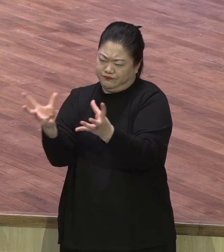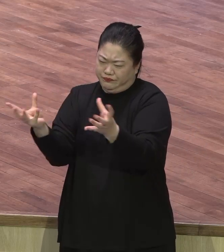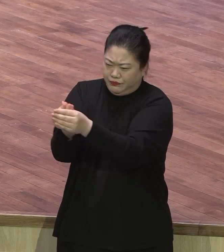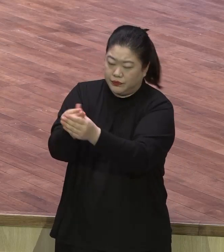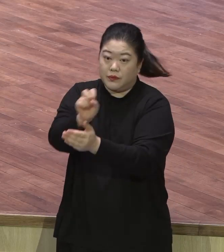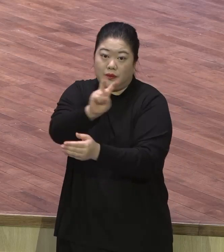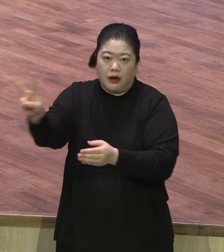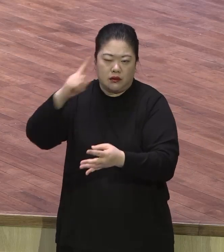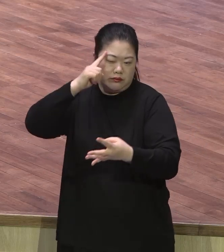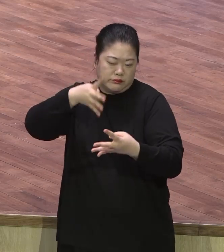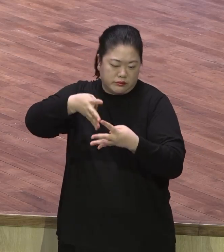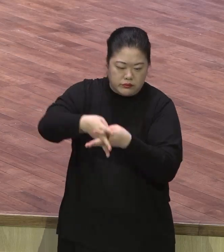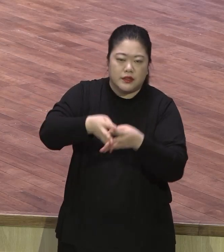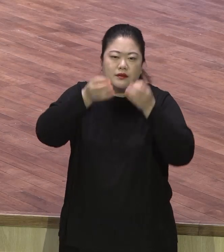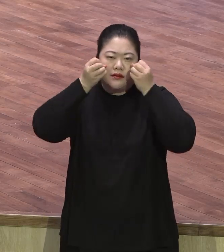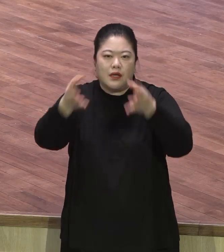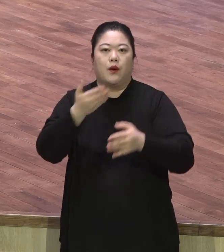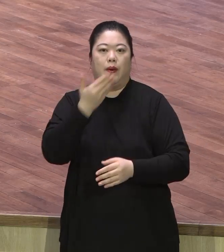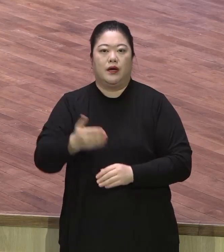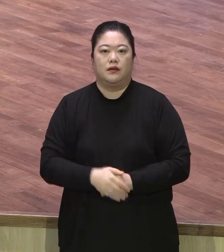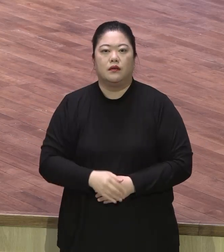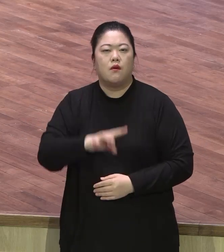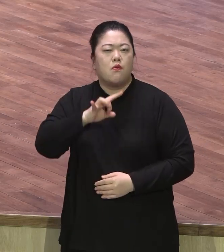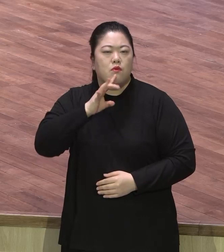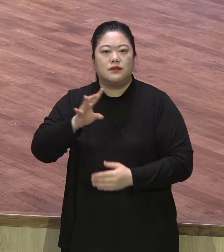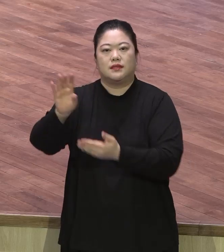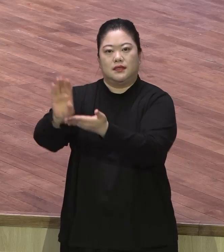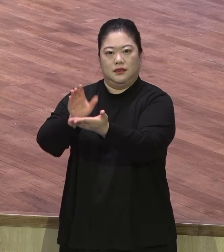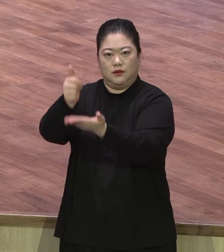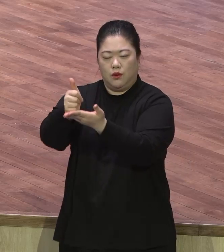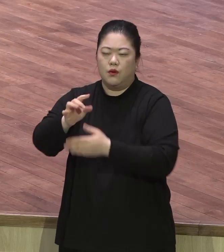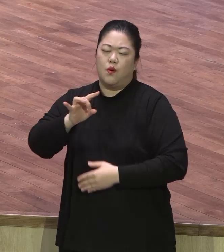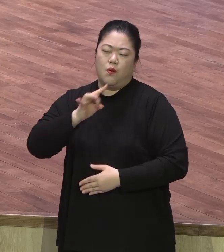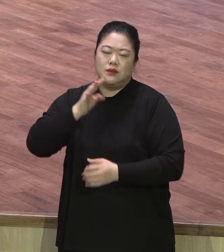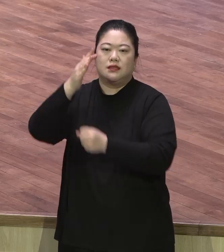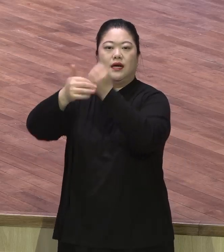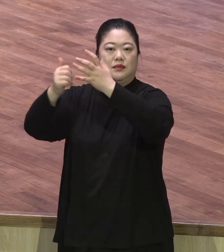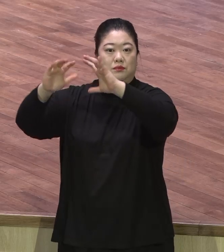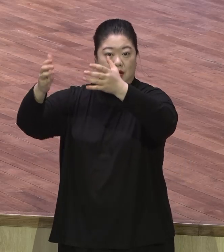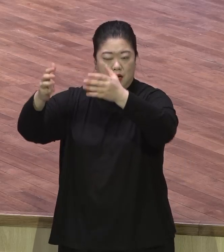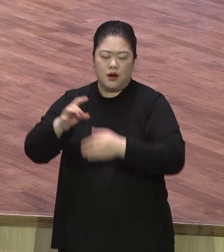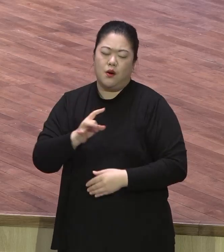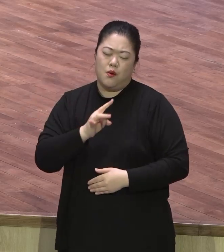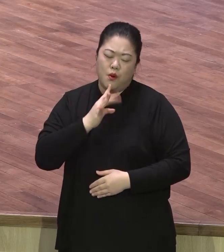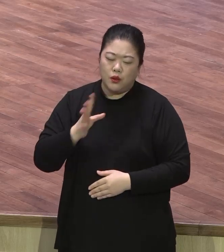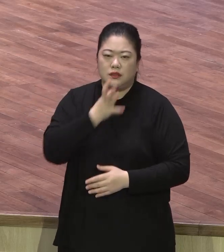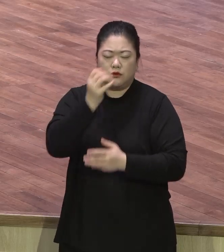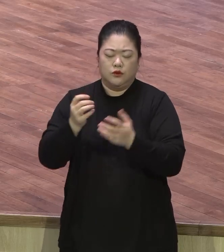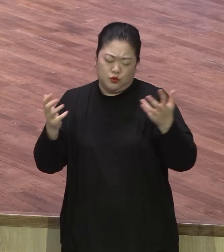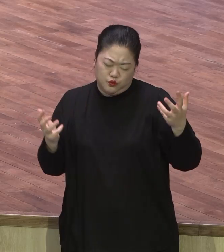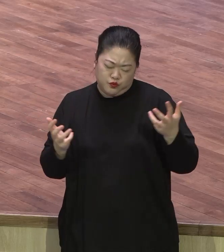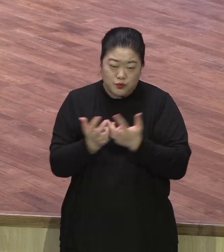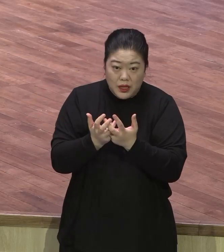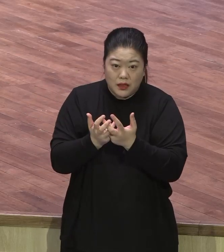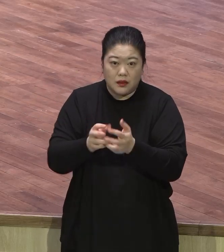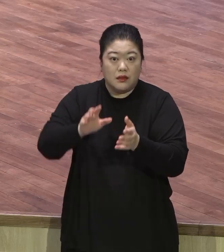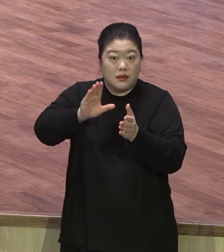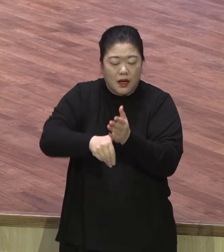이게 기초고 결론이에요. 오직 그리스도 오직 하나님 마라 오직 성령 충만 이 성령의 사람이